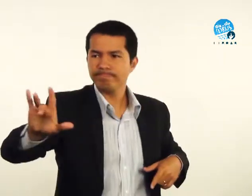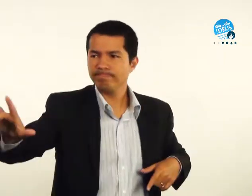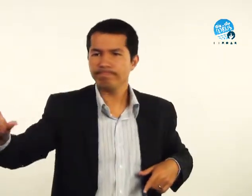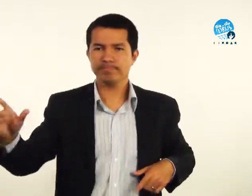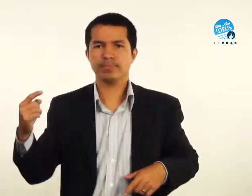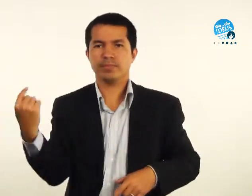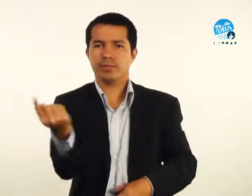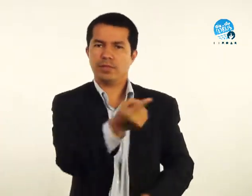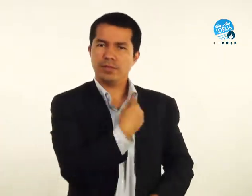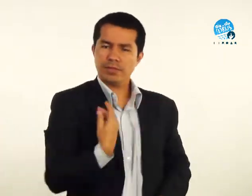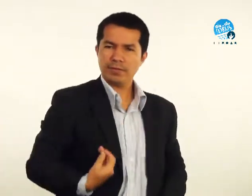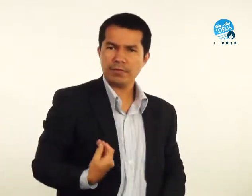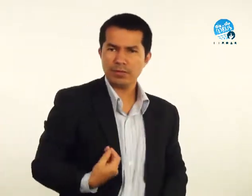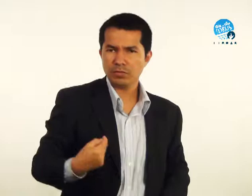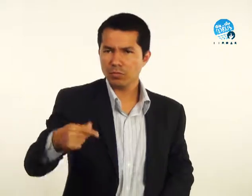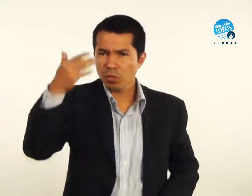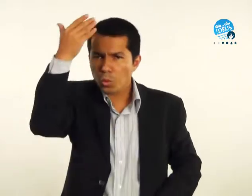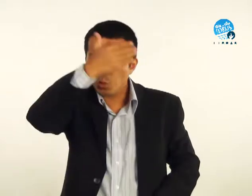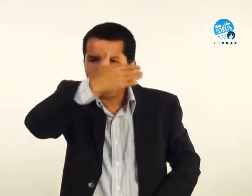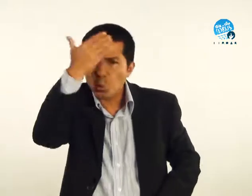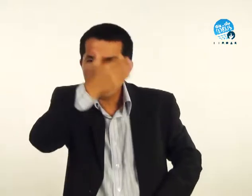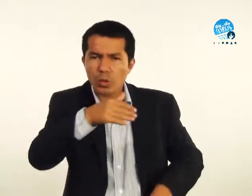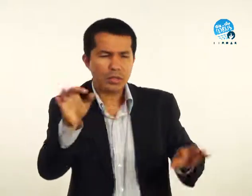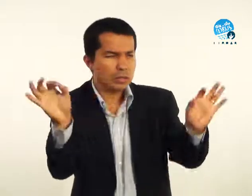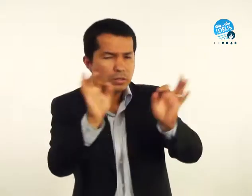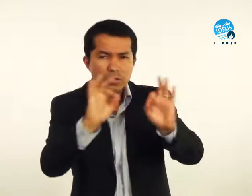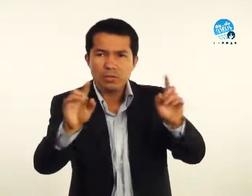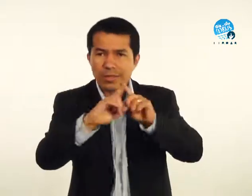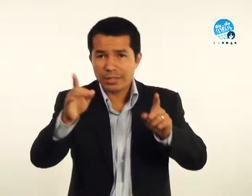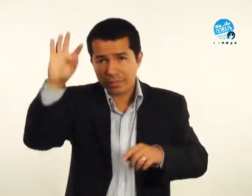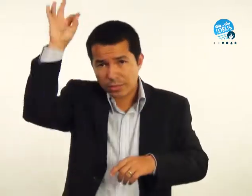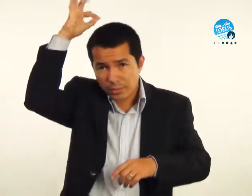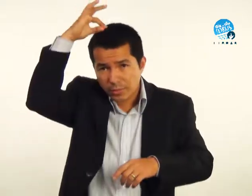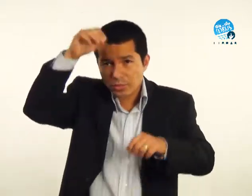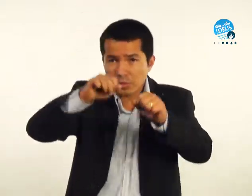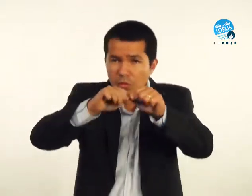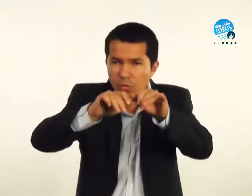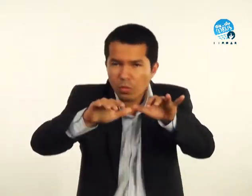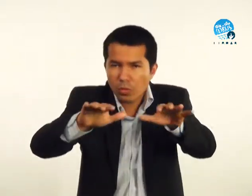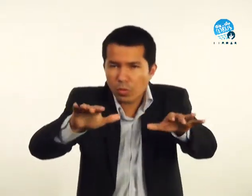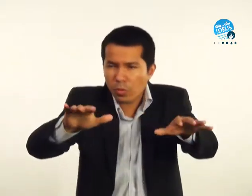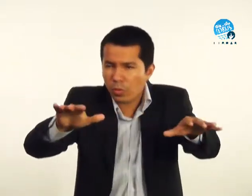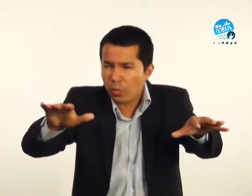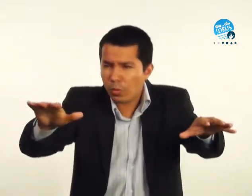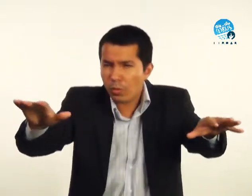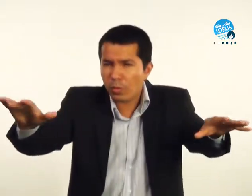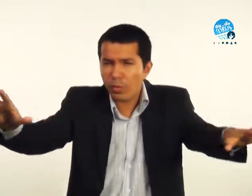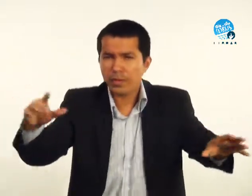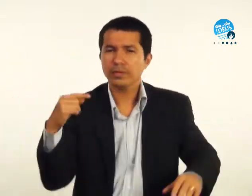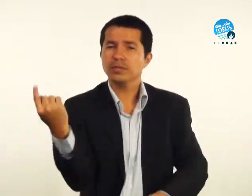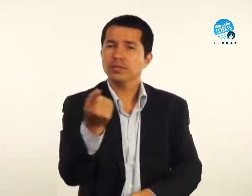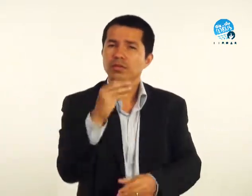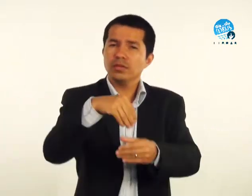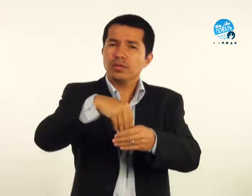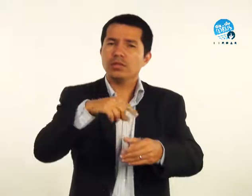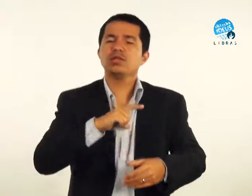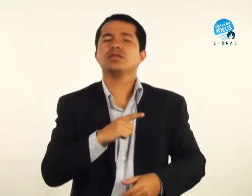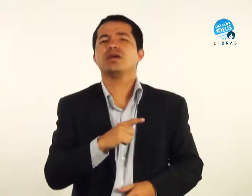agora. Está trabalhando aqui, no meio da gente. Você não está vendo Ele, mas Ele está passeando aqui entre nós. E